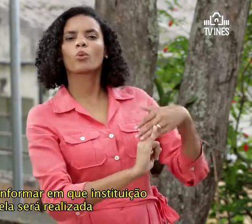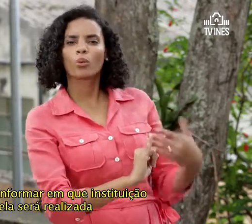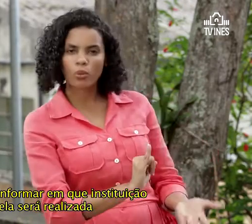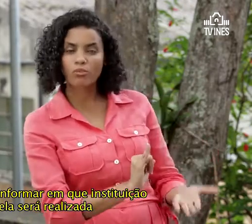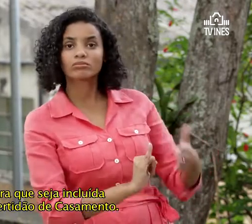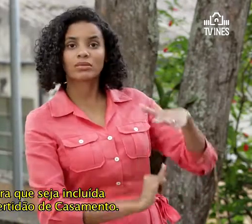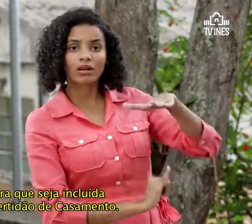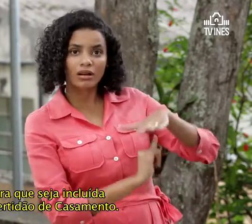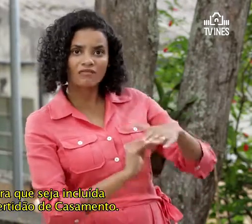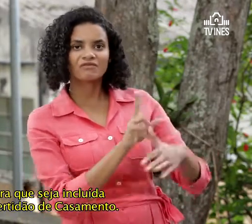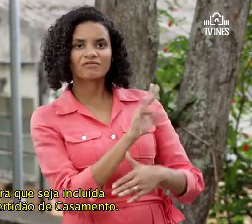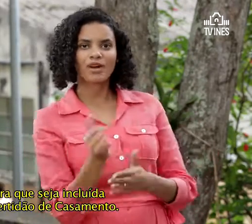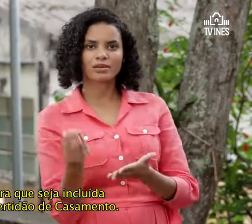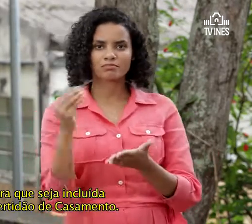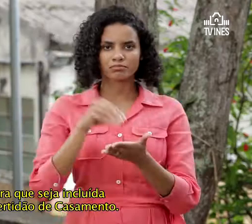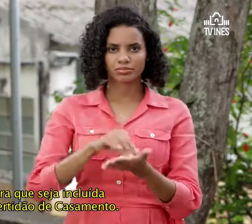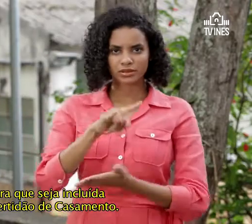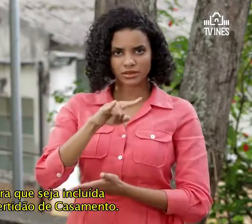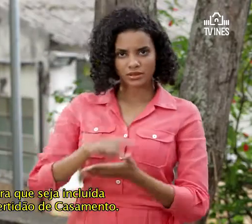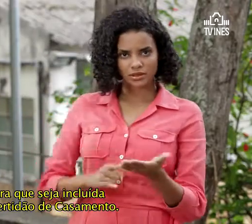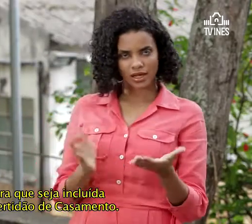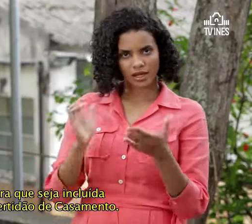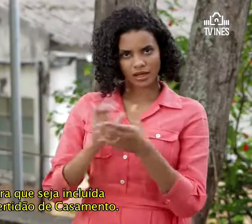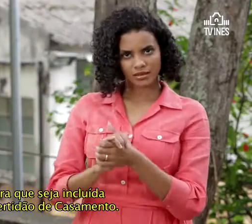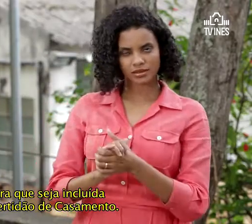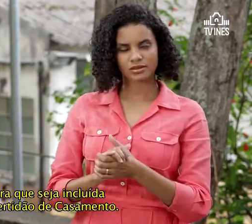realizada para que seja incluída na certidão de casamento.